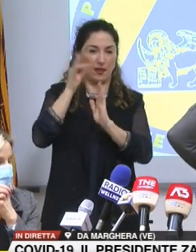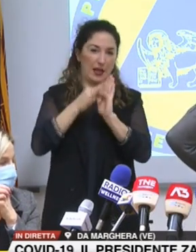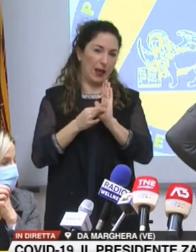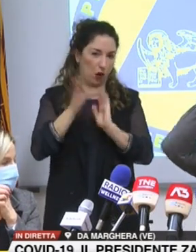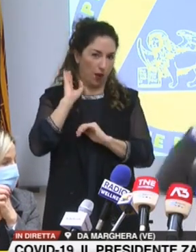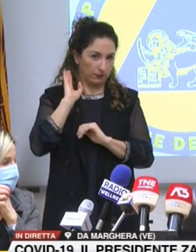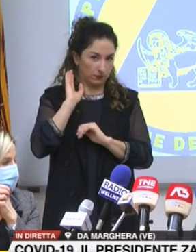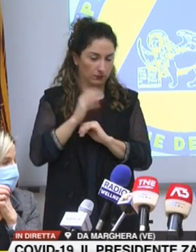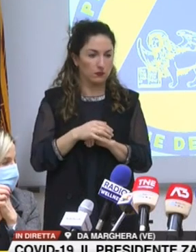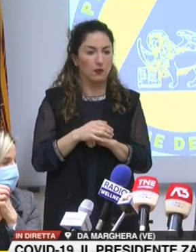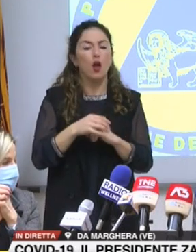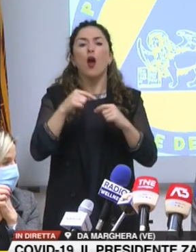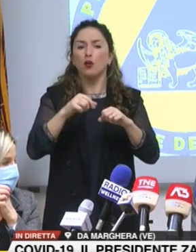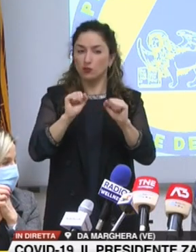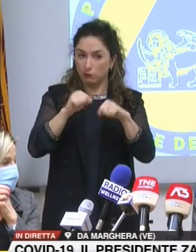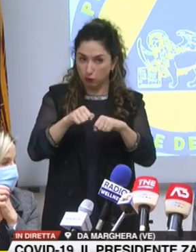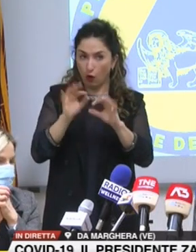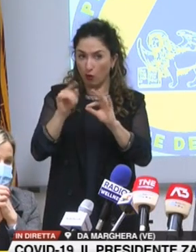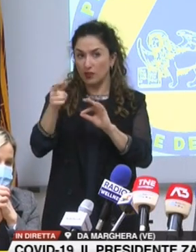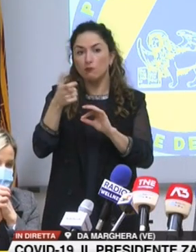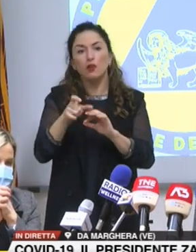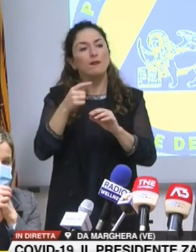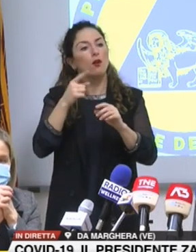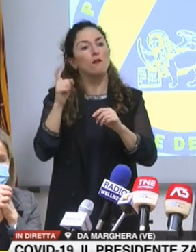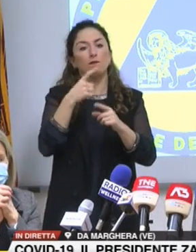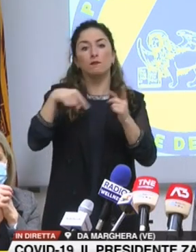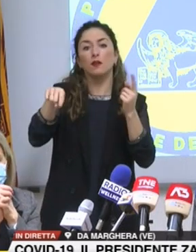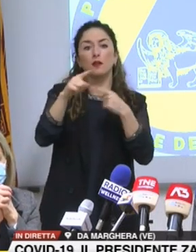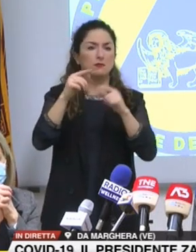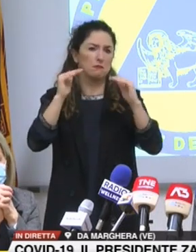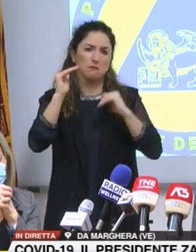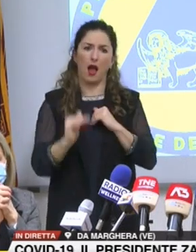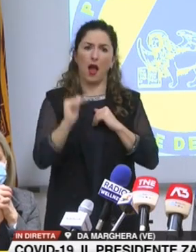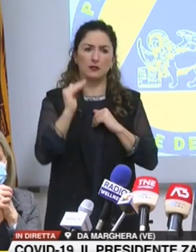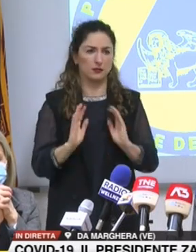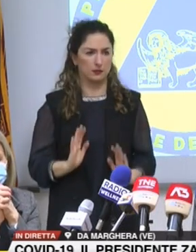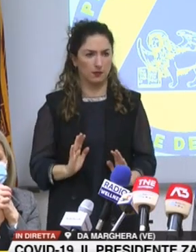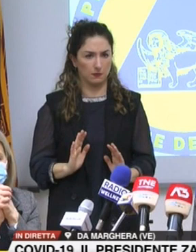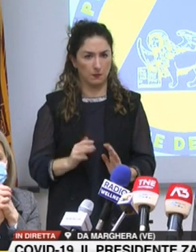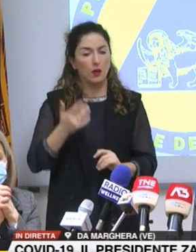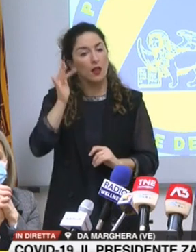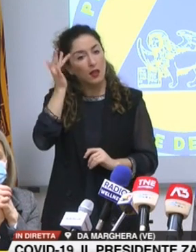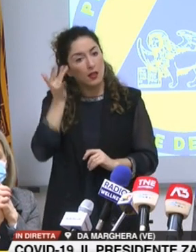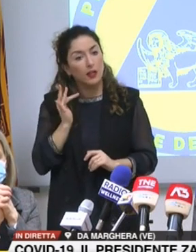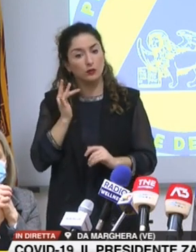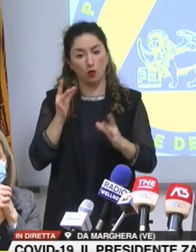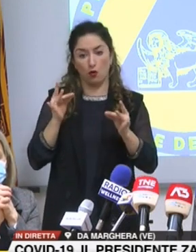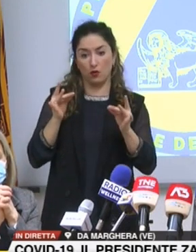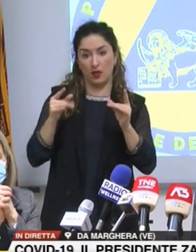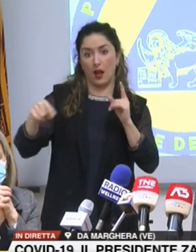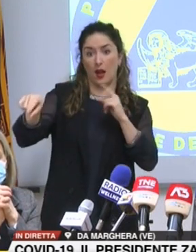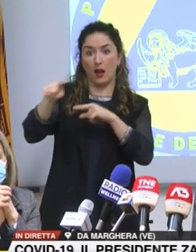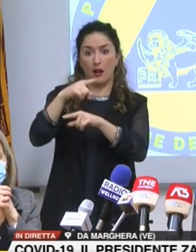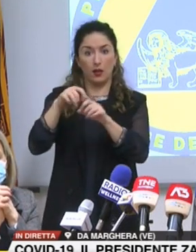che oggi lo possiamo fare perché la circolazione del virus, lo capirete domani, è molto bassa, quindi il rischio che il contagio secondario